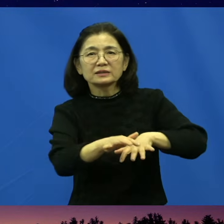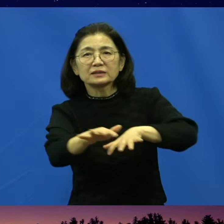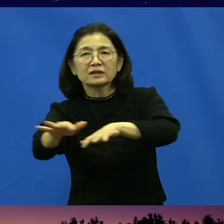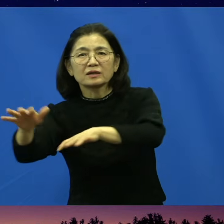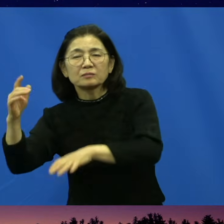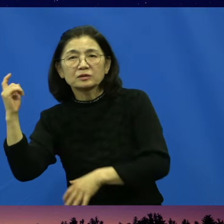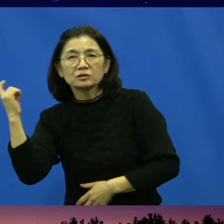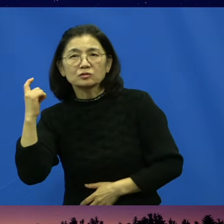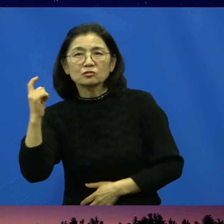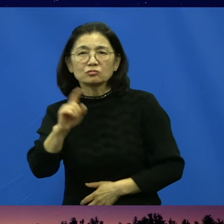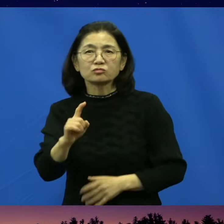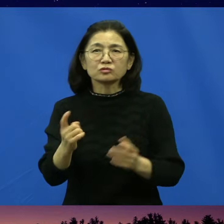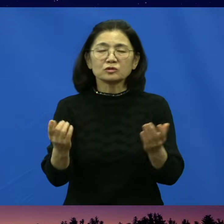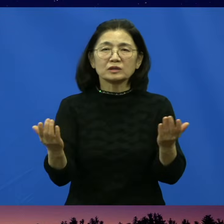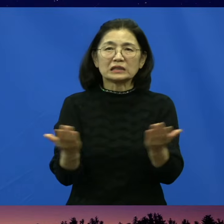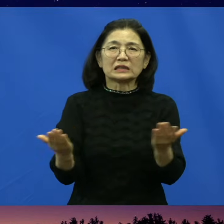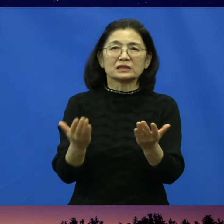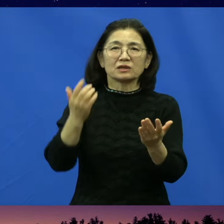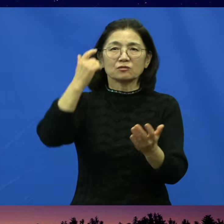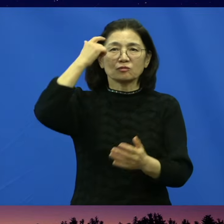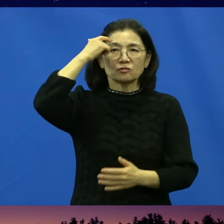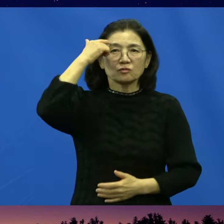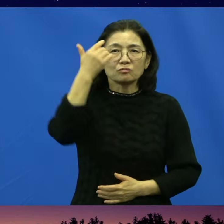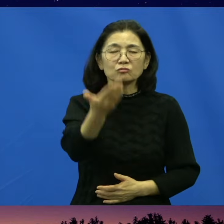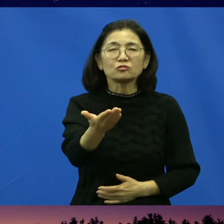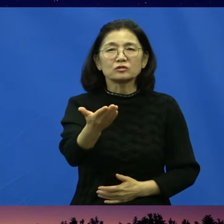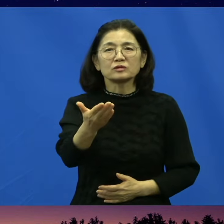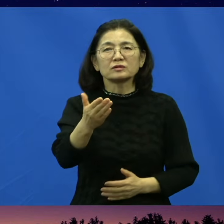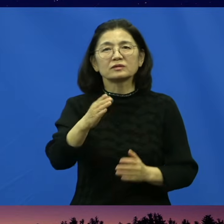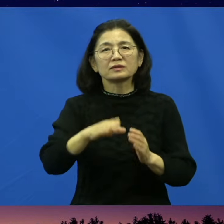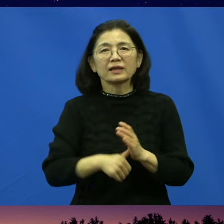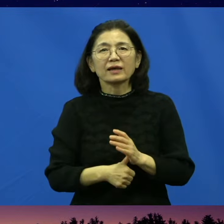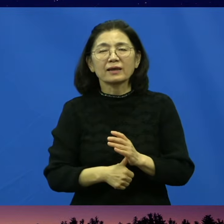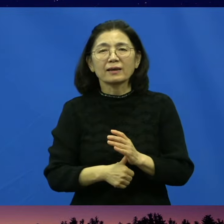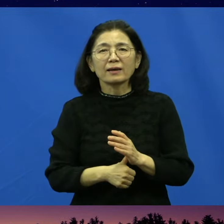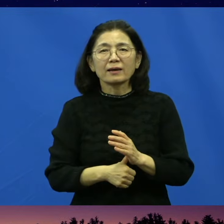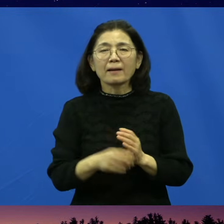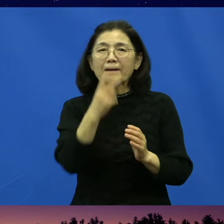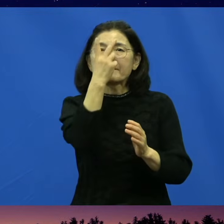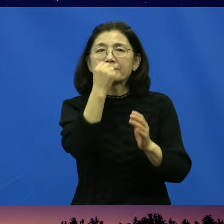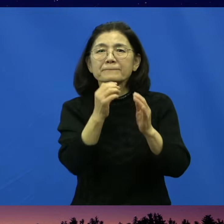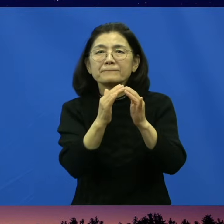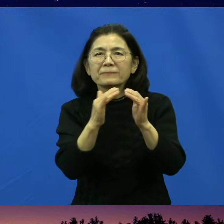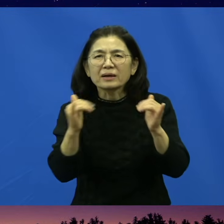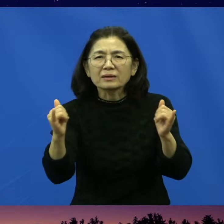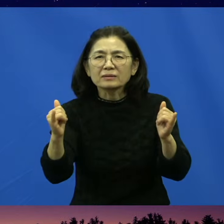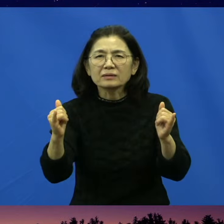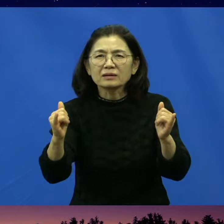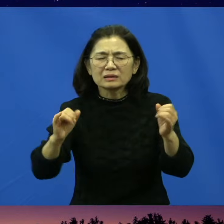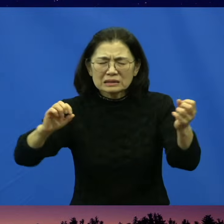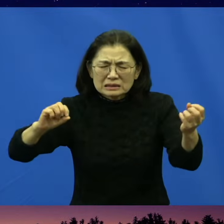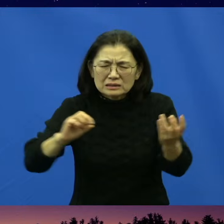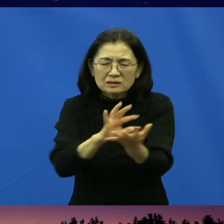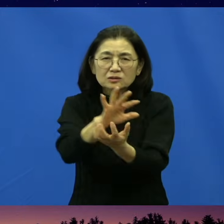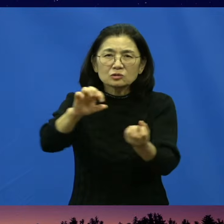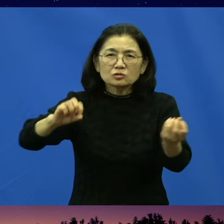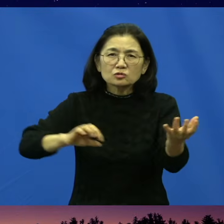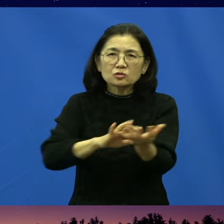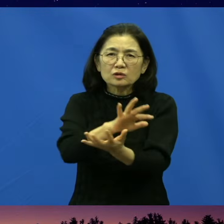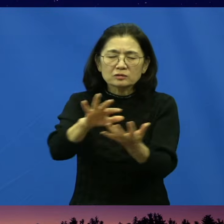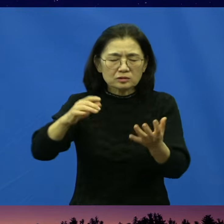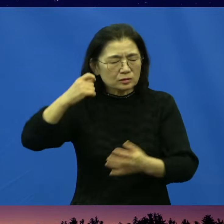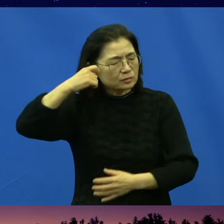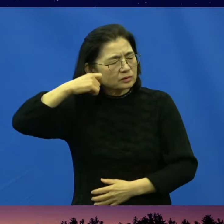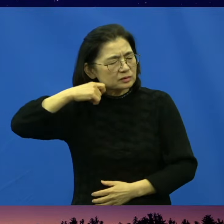듣고 이 무슨 일이냐고 물은데, 바디메오가 이 소란스러움에 평소와 다른 모습을